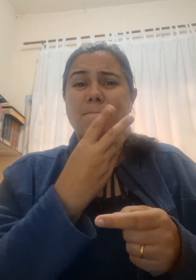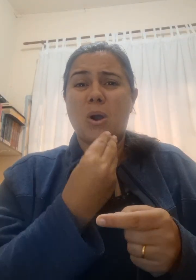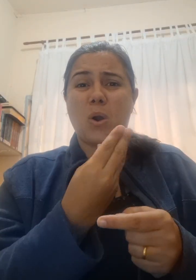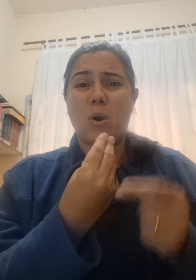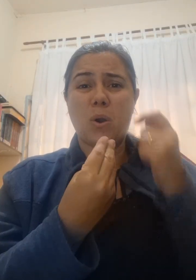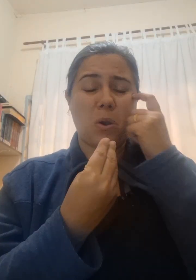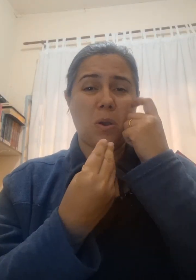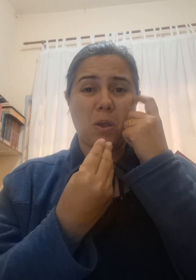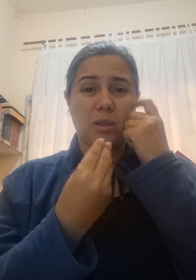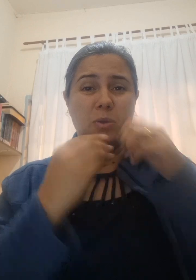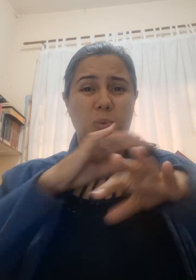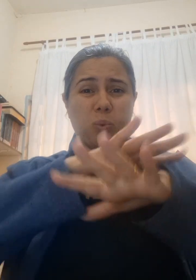de pessoas,